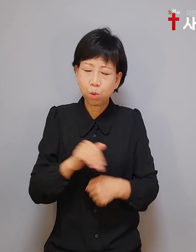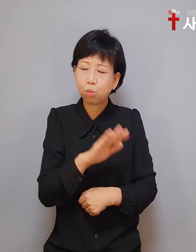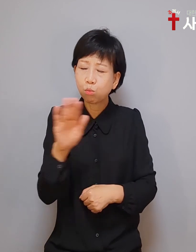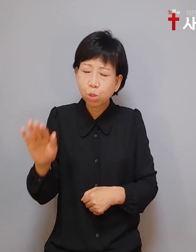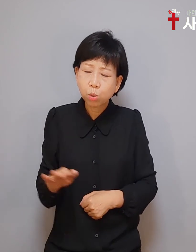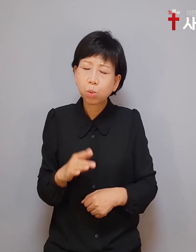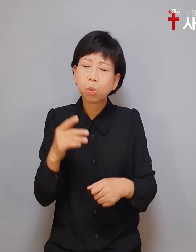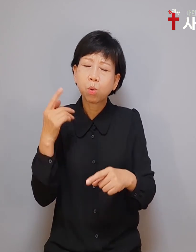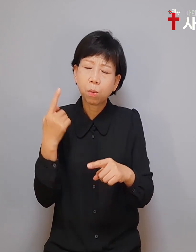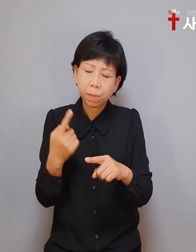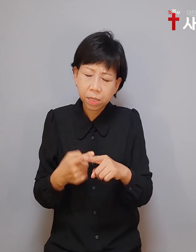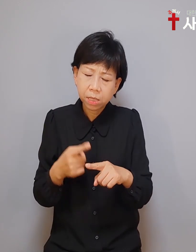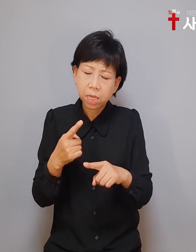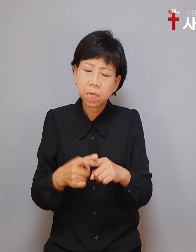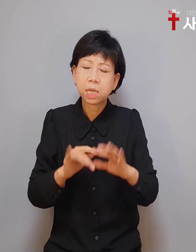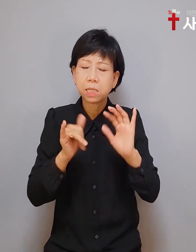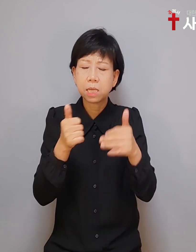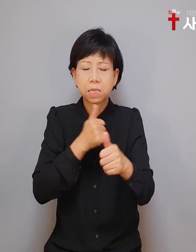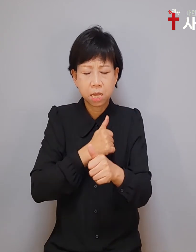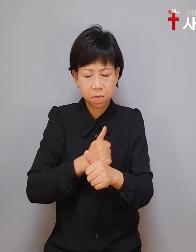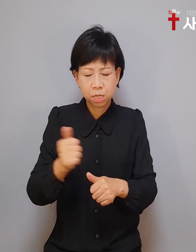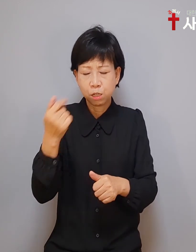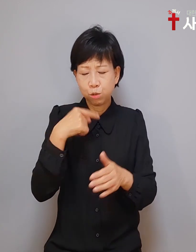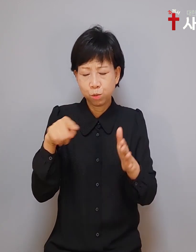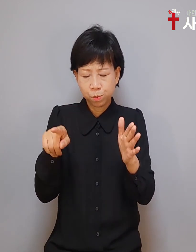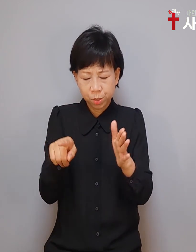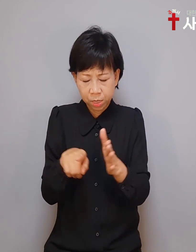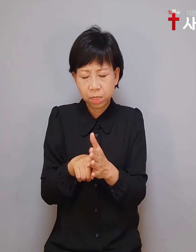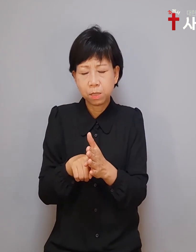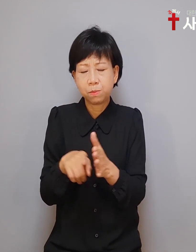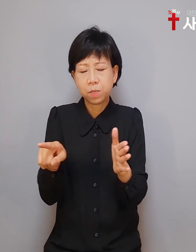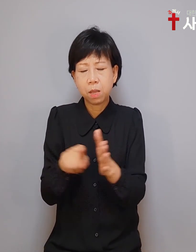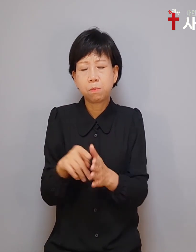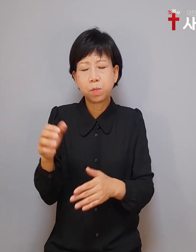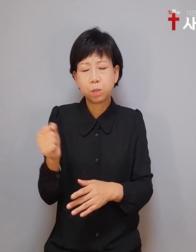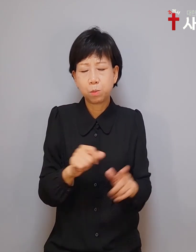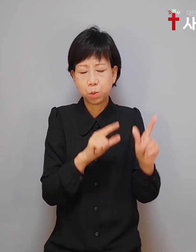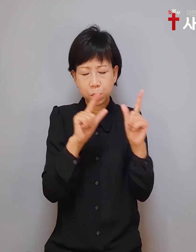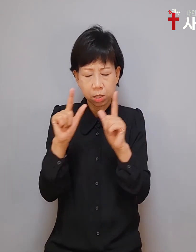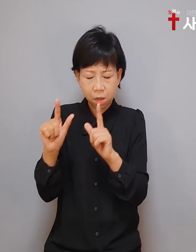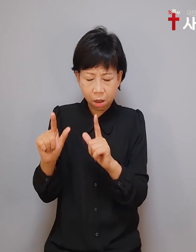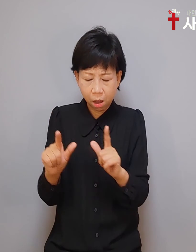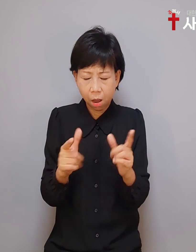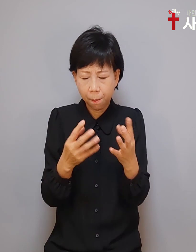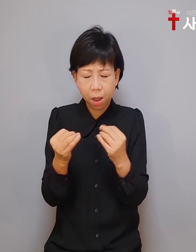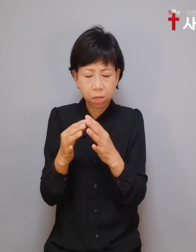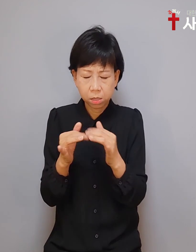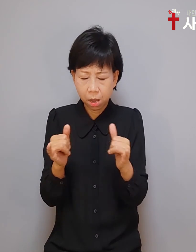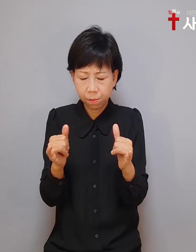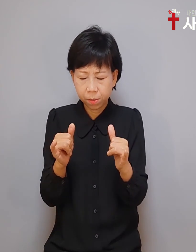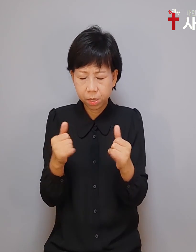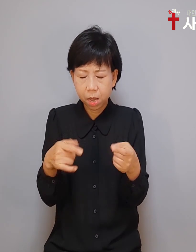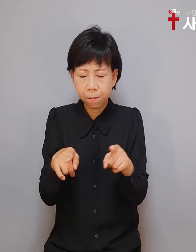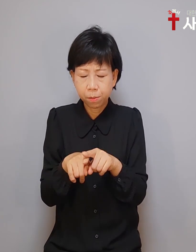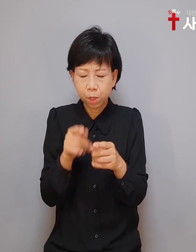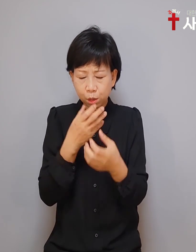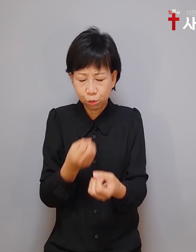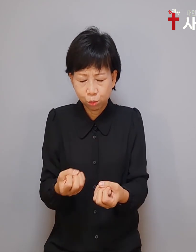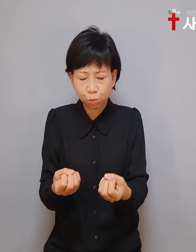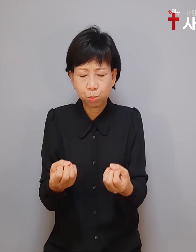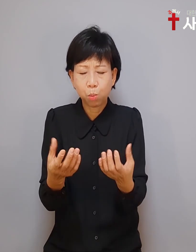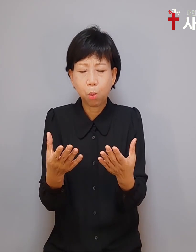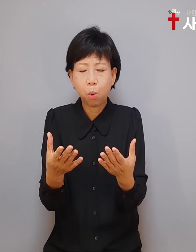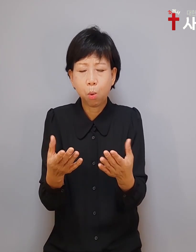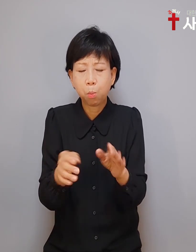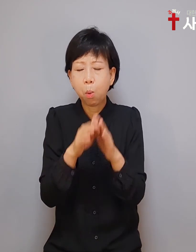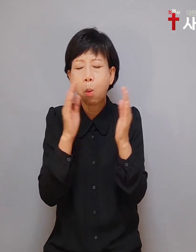이기는 줄 믿습니다. 그 믿음으로 살아갈 수 있도록 많은 분들이 또 함께 축하해 주고 있는데 우리도